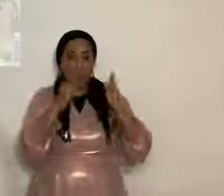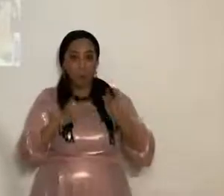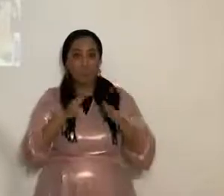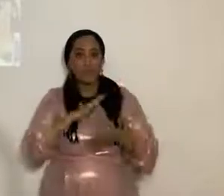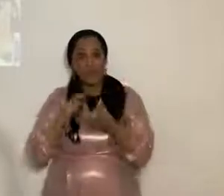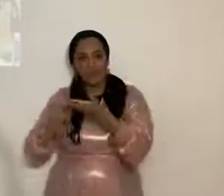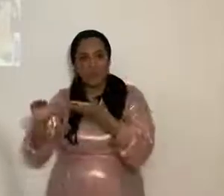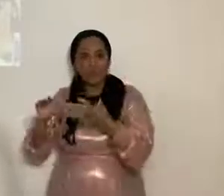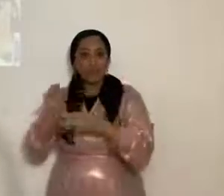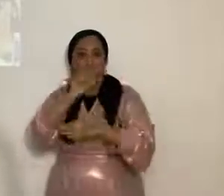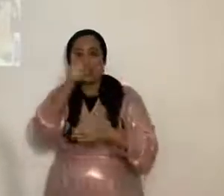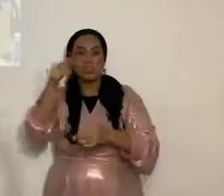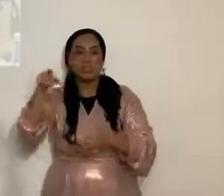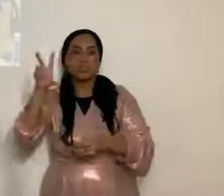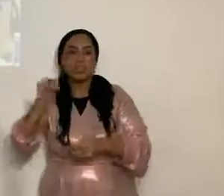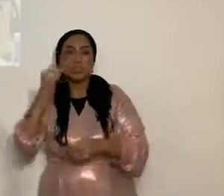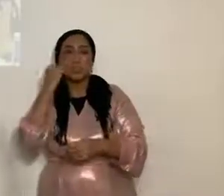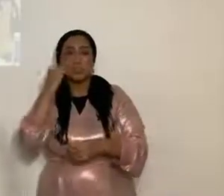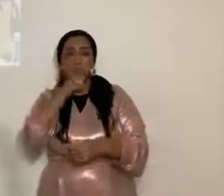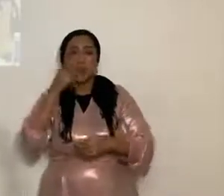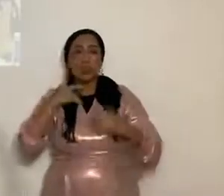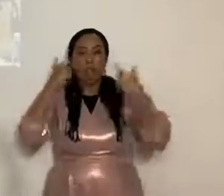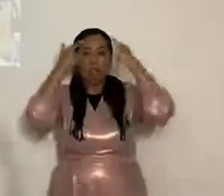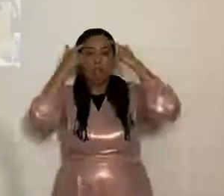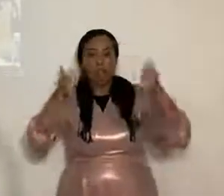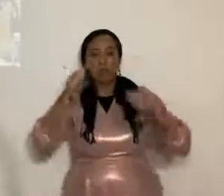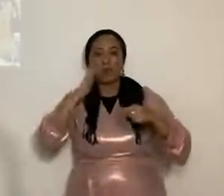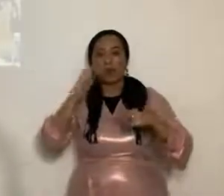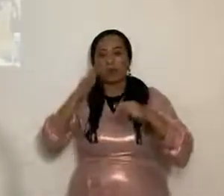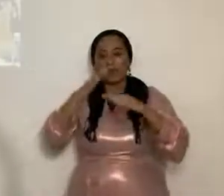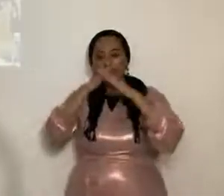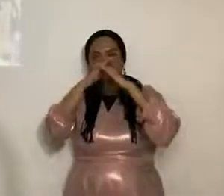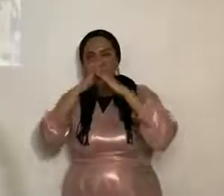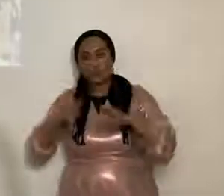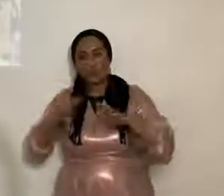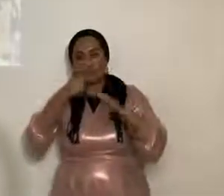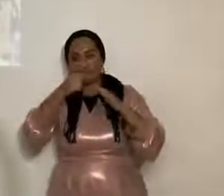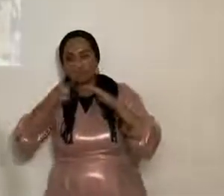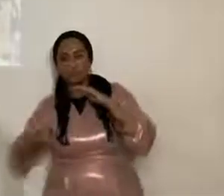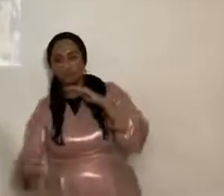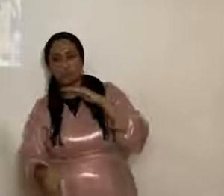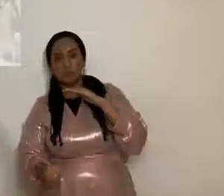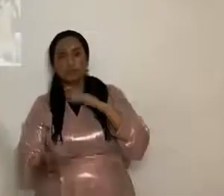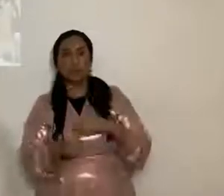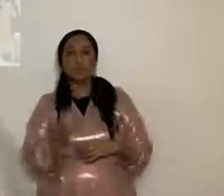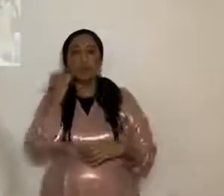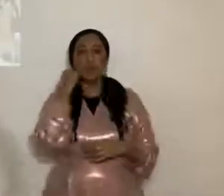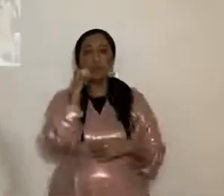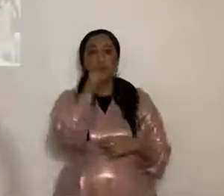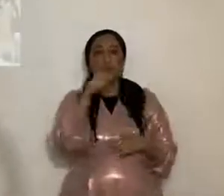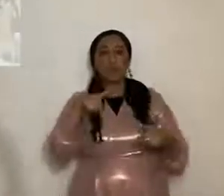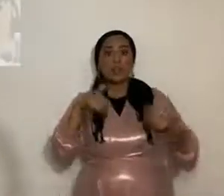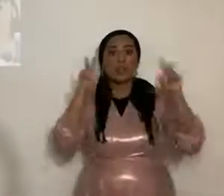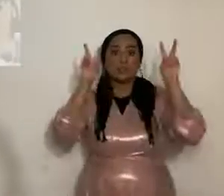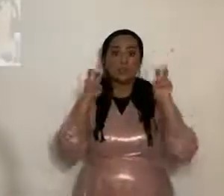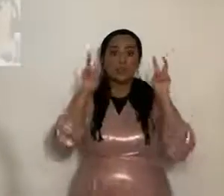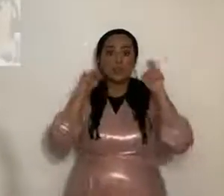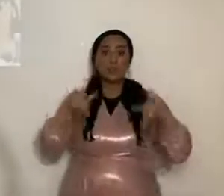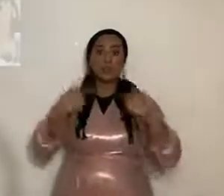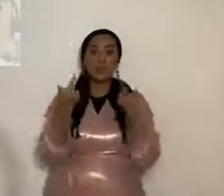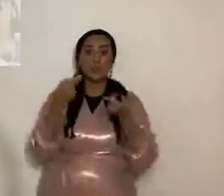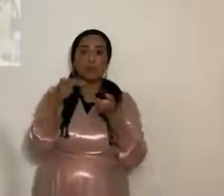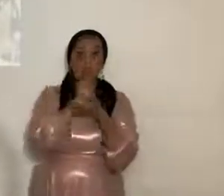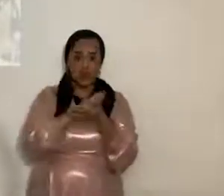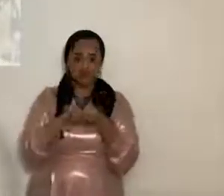antes que el otro, porque cualquiera que se enaltece será humillado, y el que se humilla será enaltecido. Si tú vives o finges vivir en